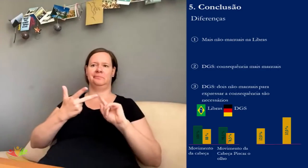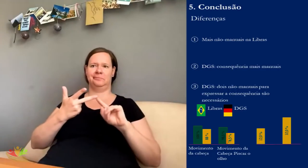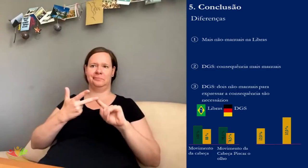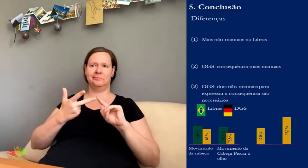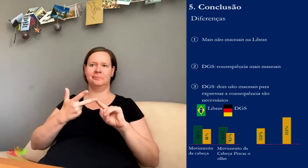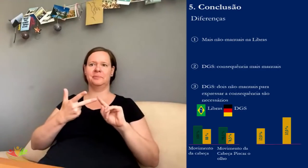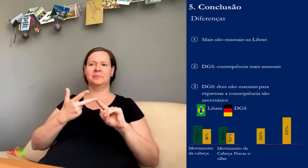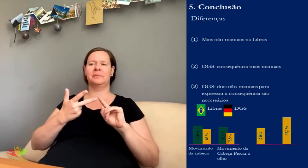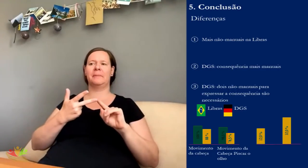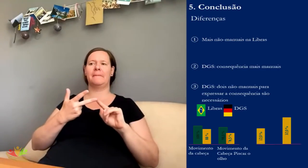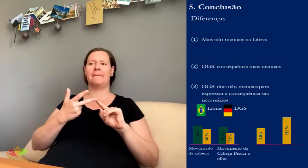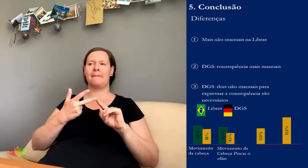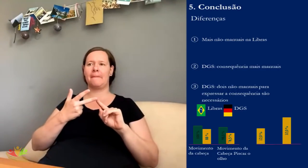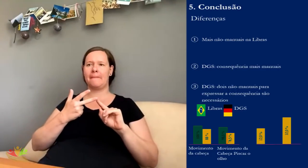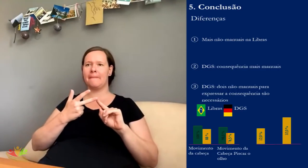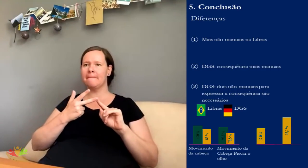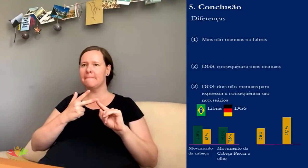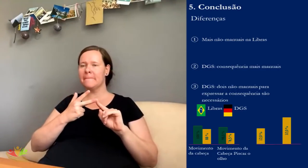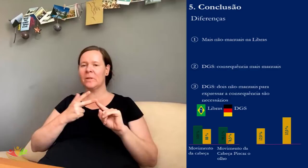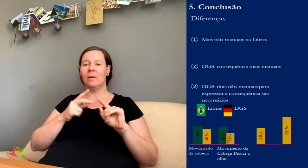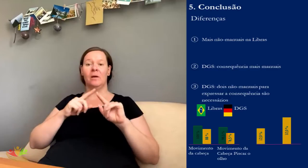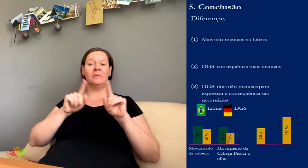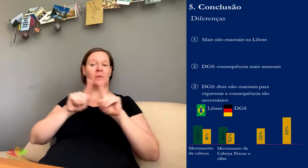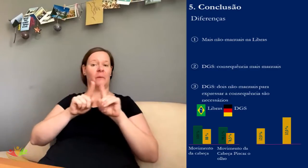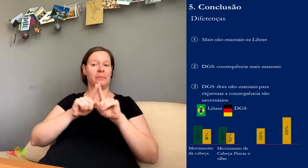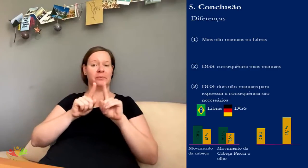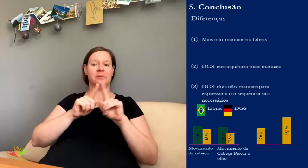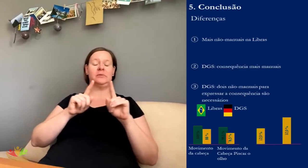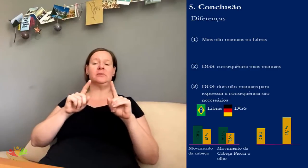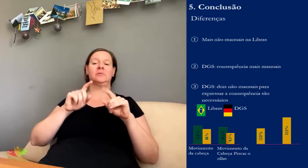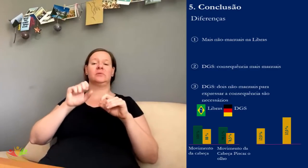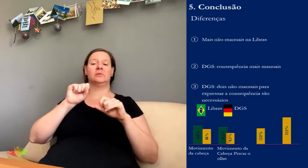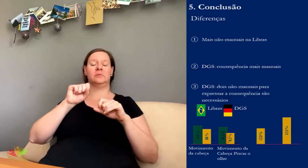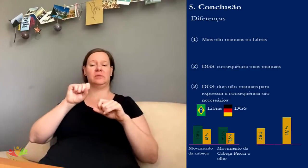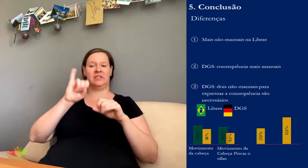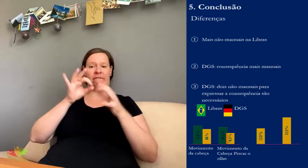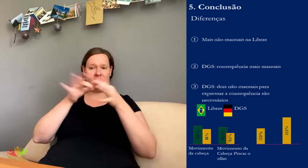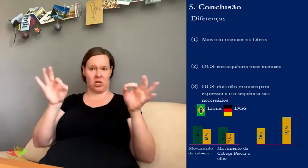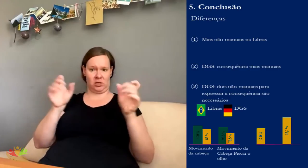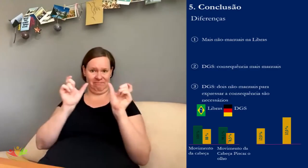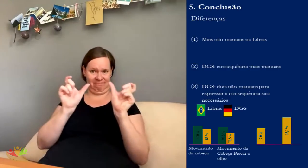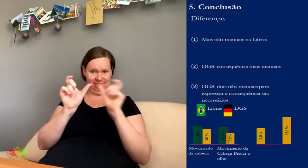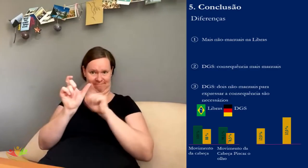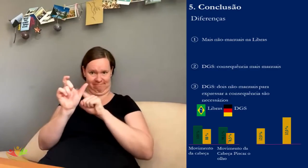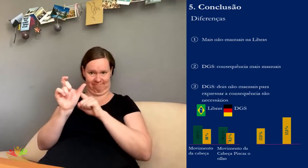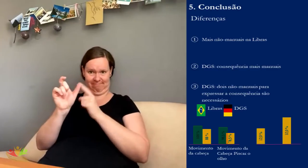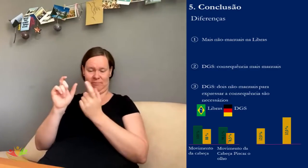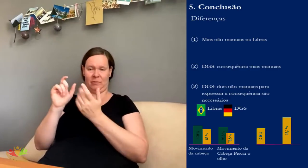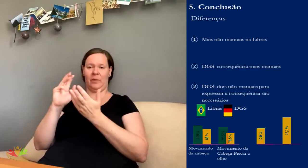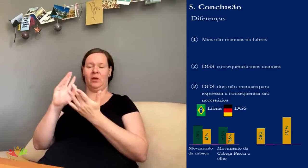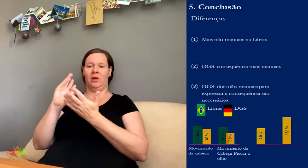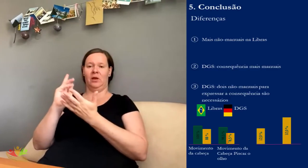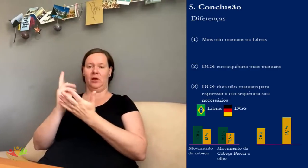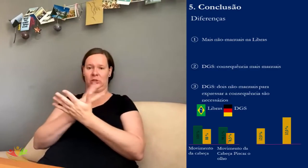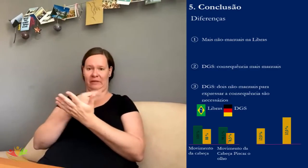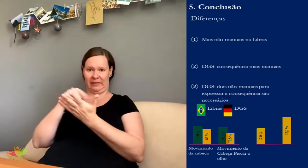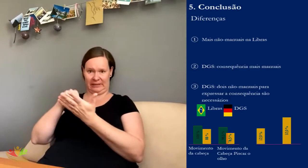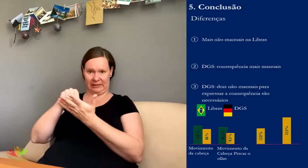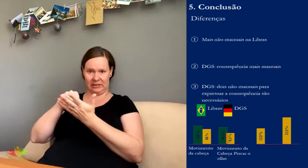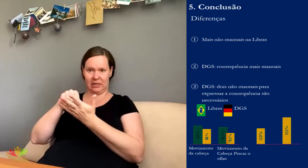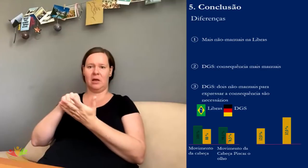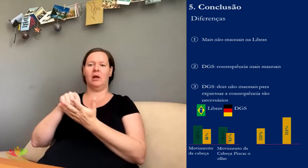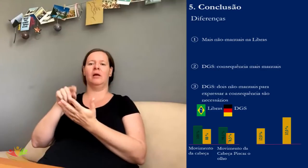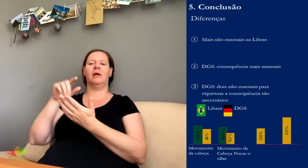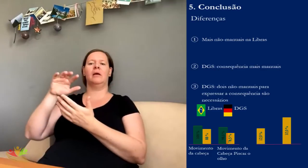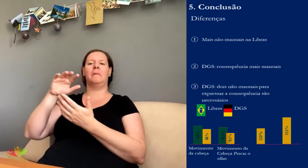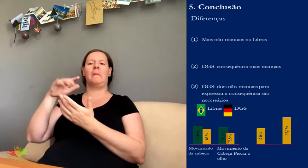as marcas não manuais aparecem mais nas orações consequentes, se a gente fizer um gráfico comparativo do que